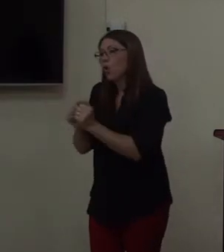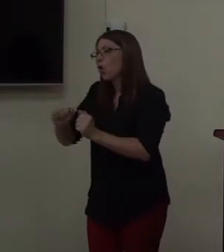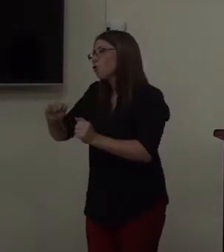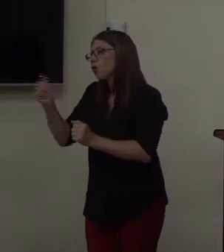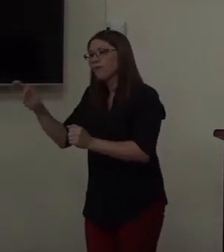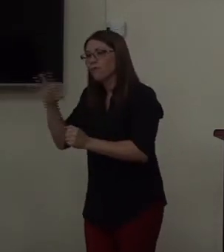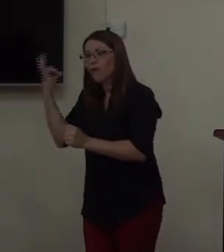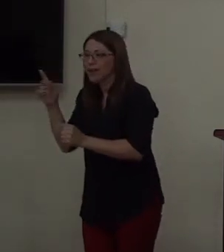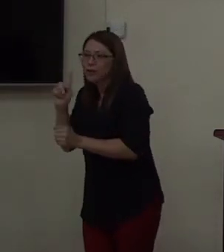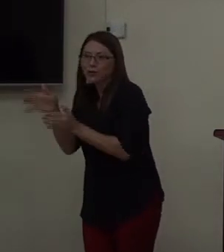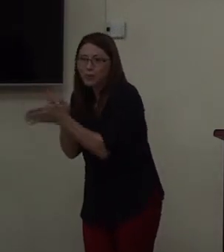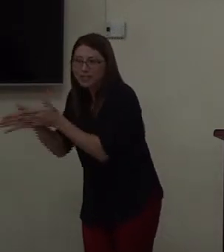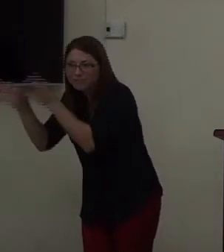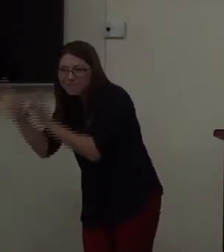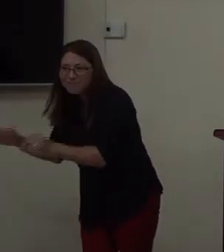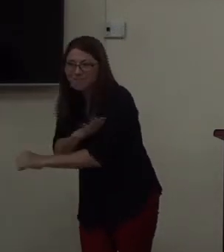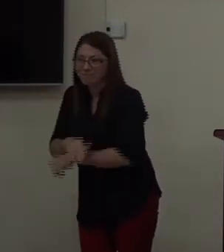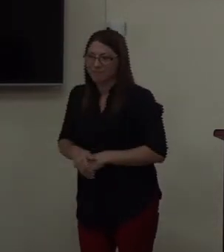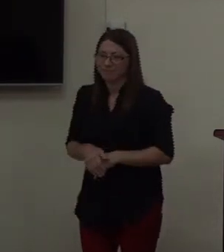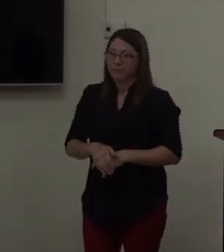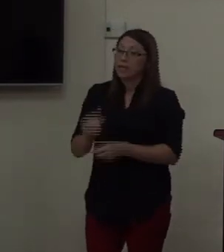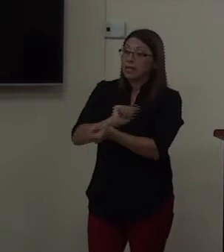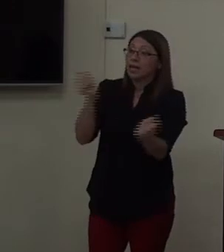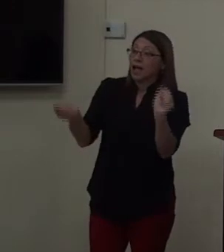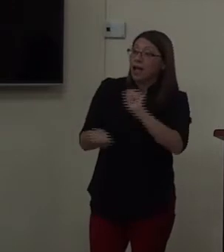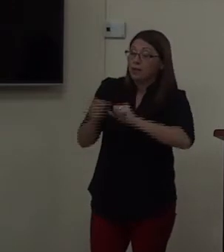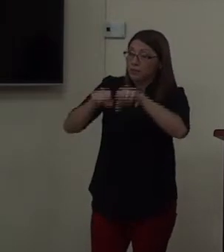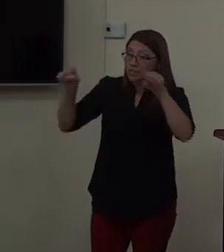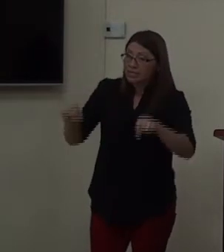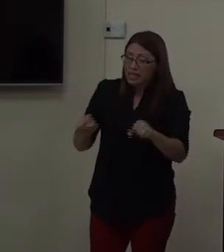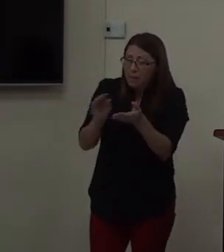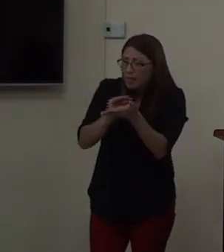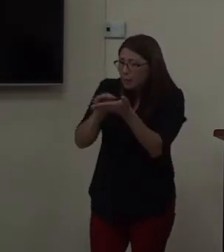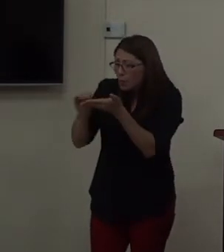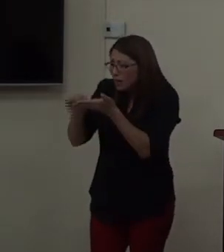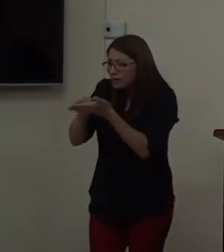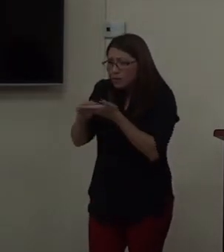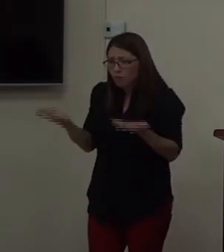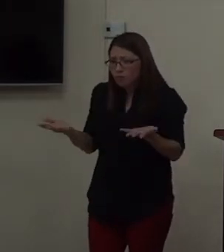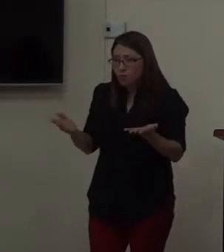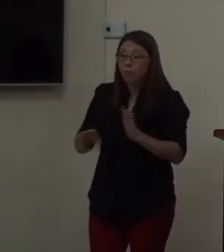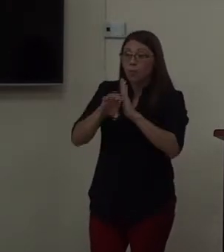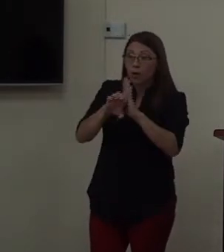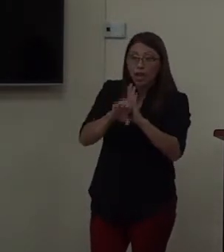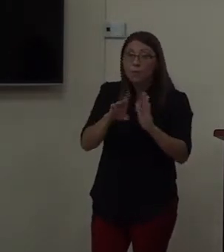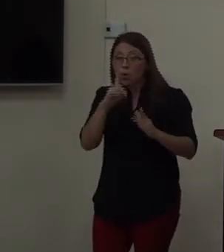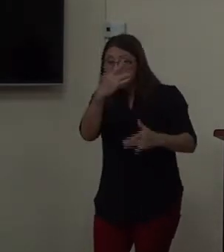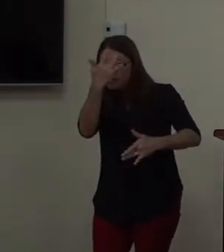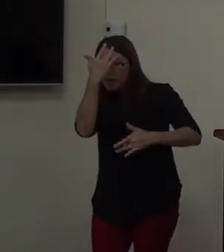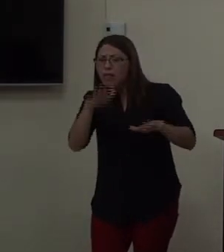por decirlo así. Cambios en el sistema de curación, ¿verdad?, que cómo se ve la enfermedad y cómo se va a tratar la